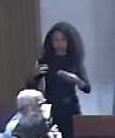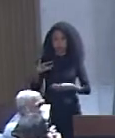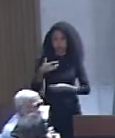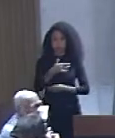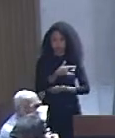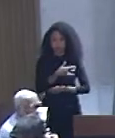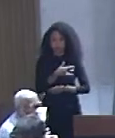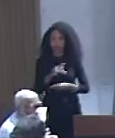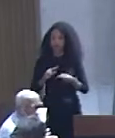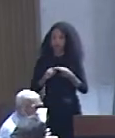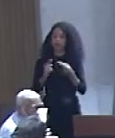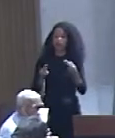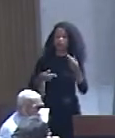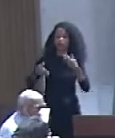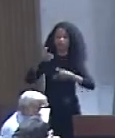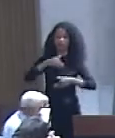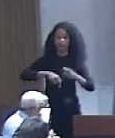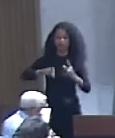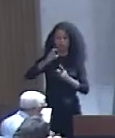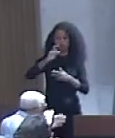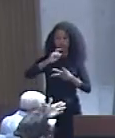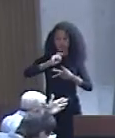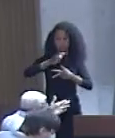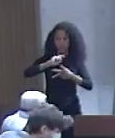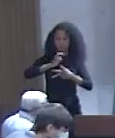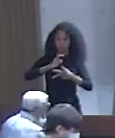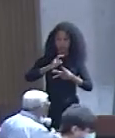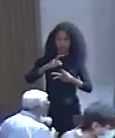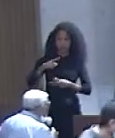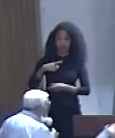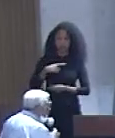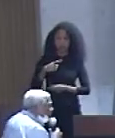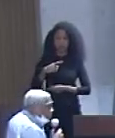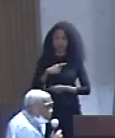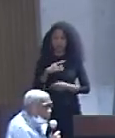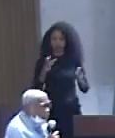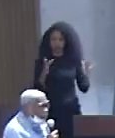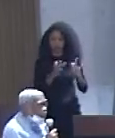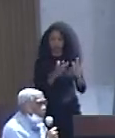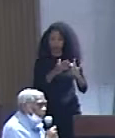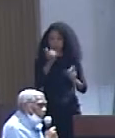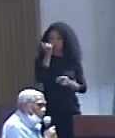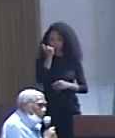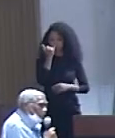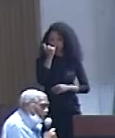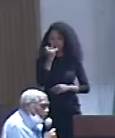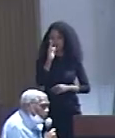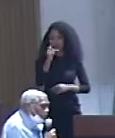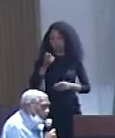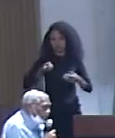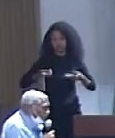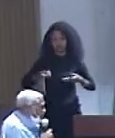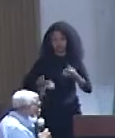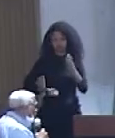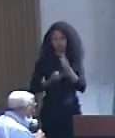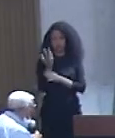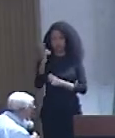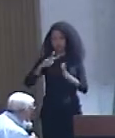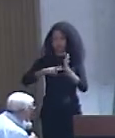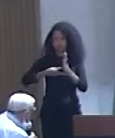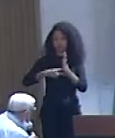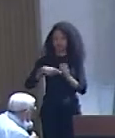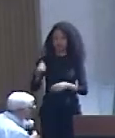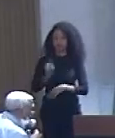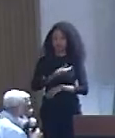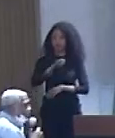mas faço parte da executiva da direção, tenho o privilégio de ver o companheiro Exaltino ser fundador desse sindicato, ainda estamos na